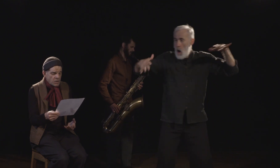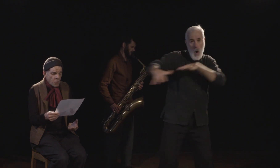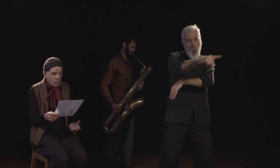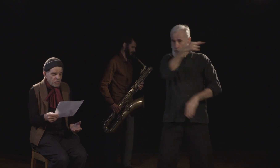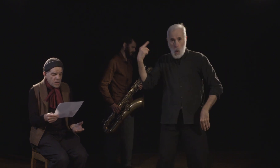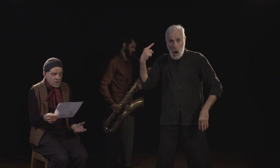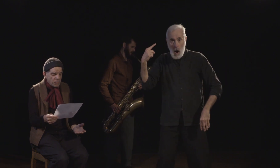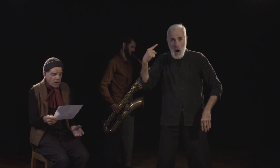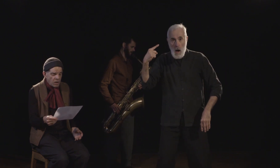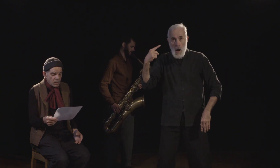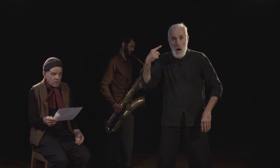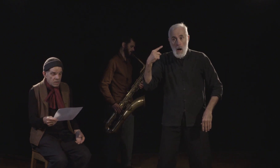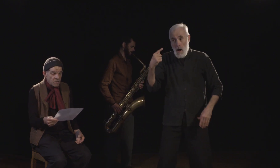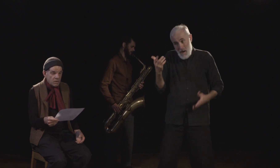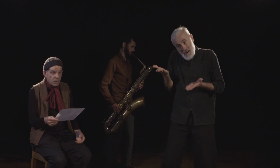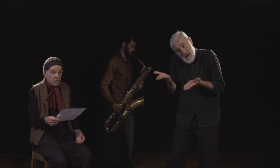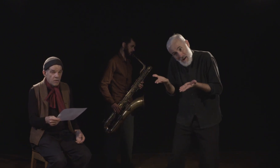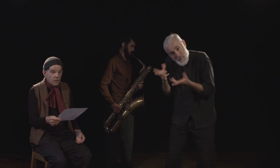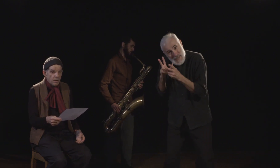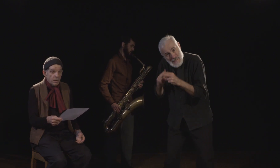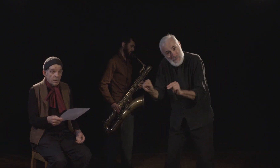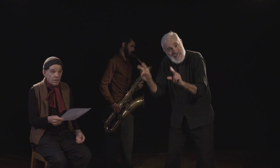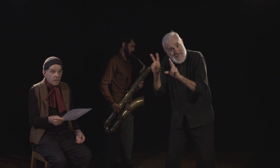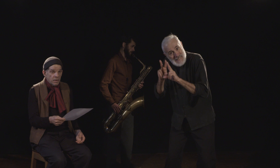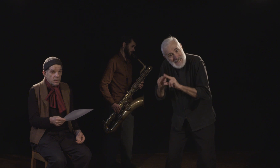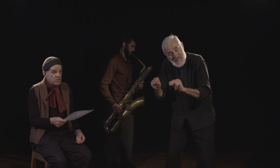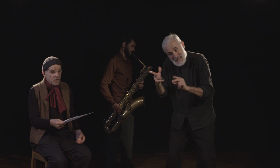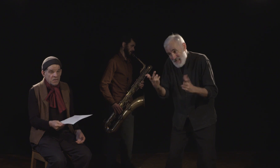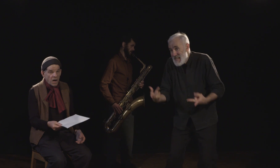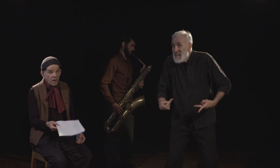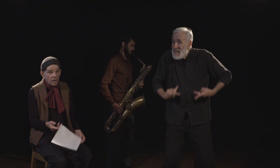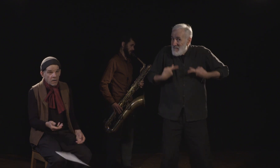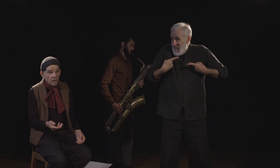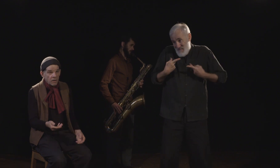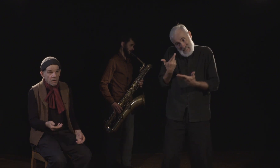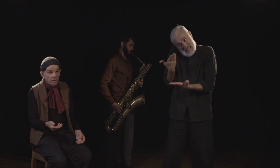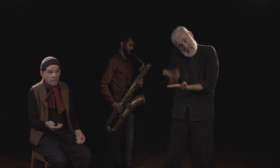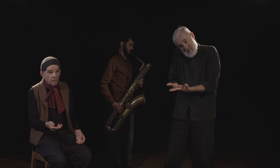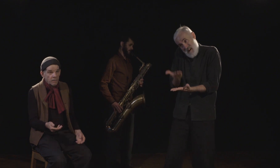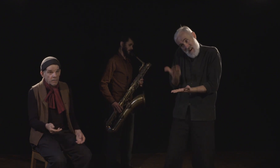Et que vivre, c'est ça.